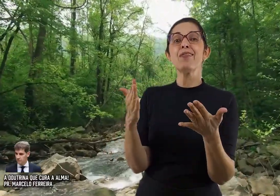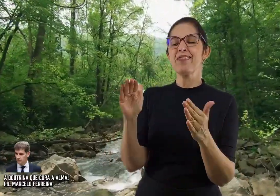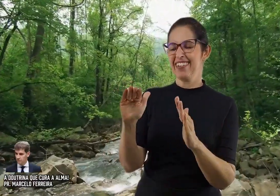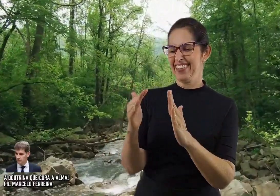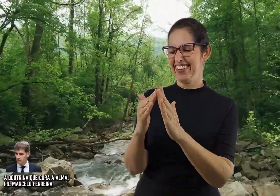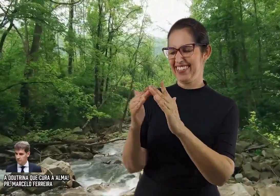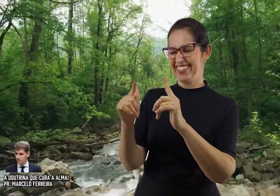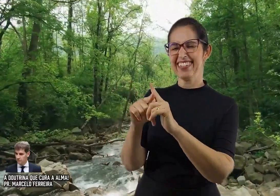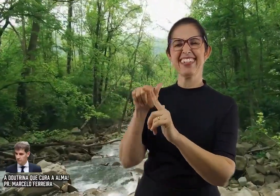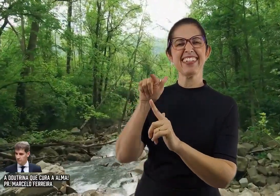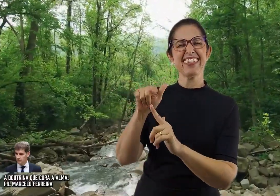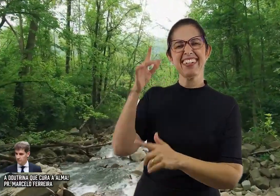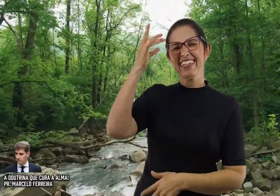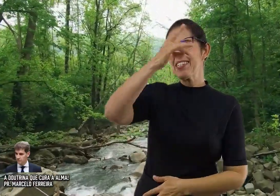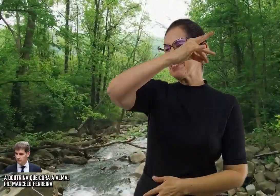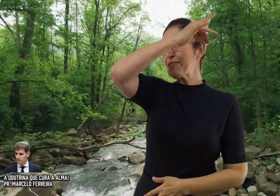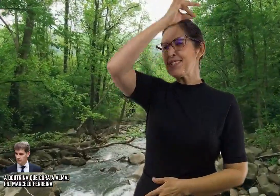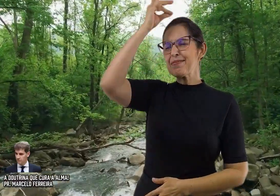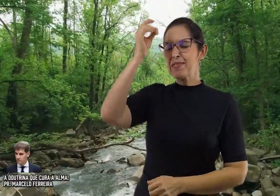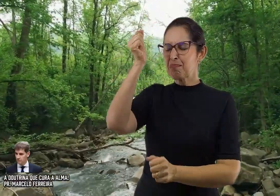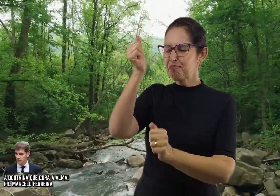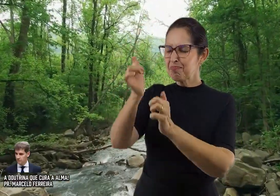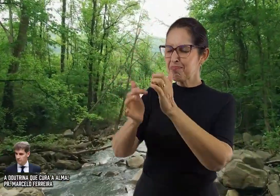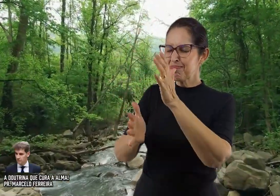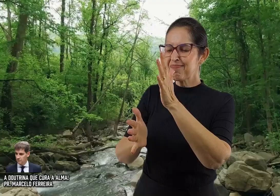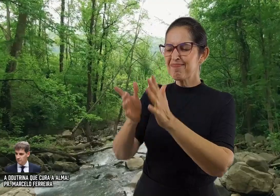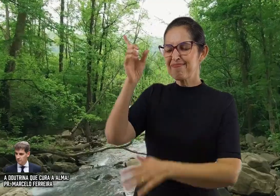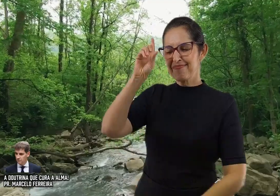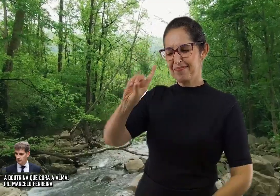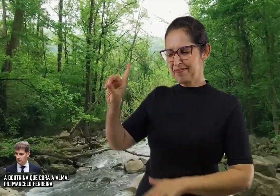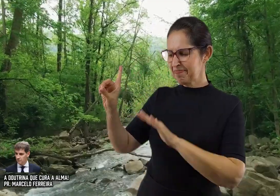corpo. É o calor da presença do Senhor.